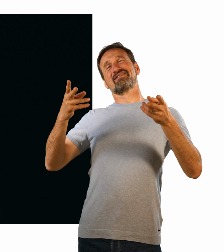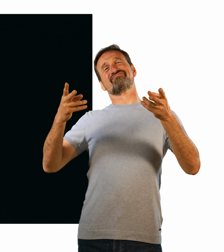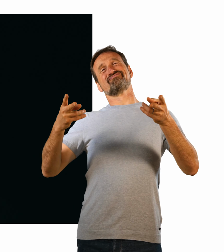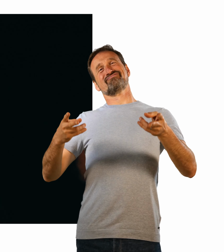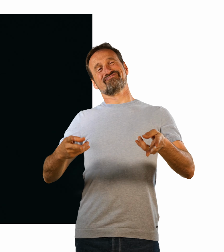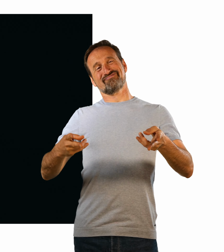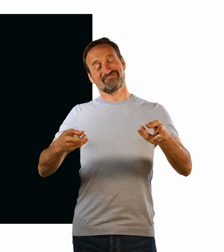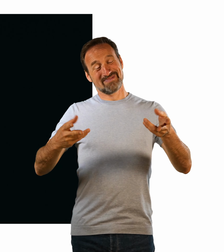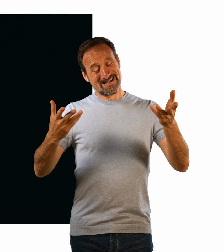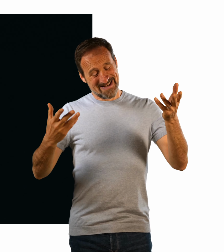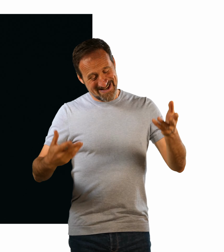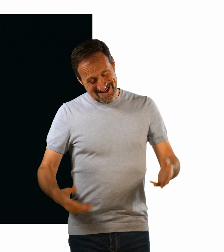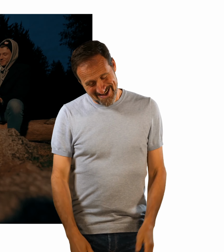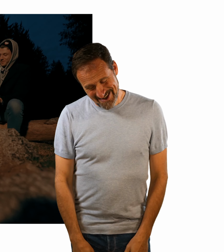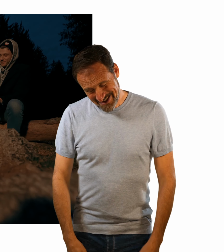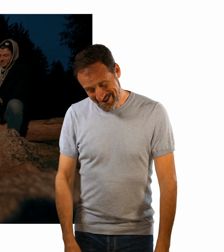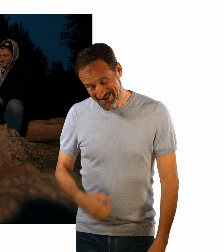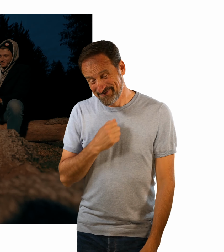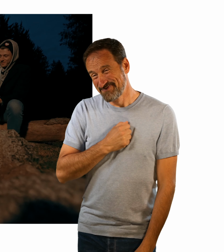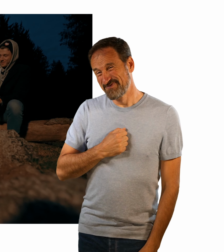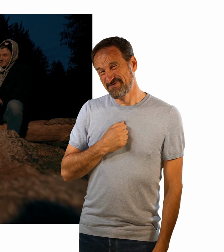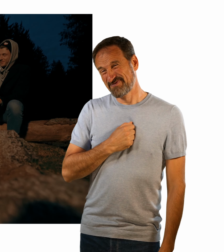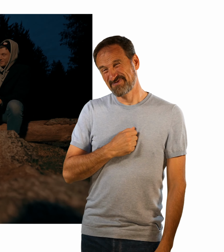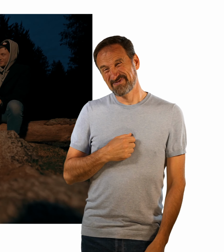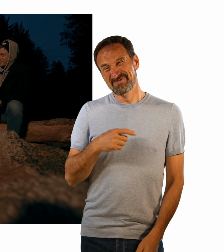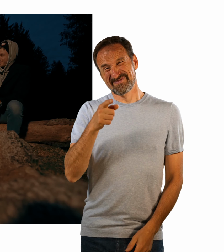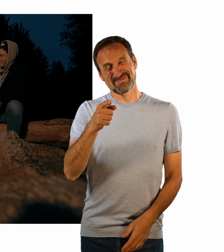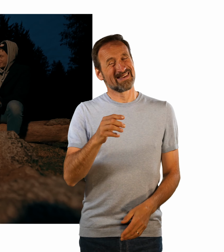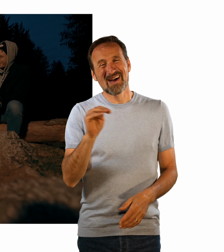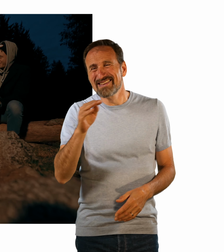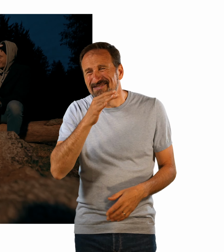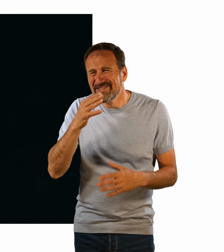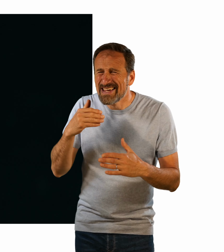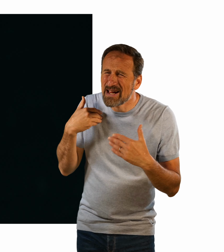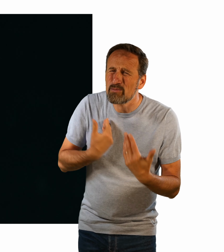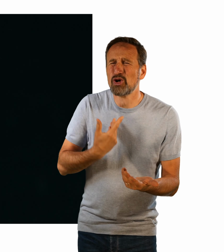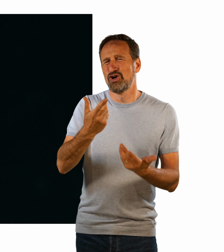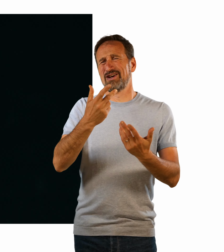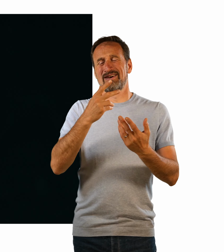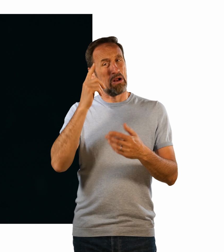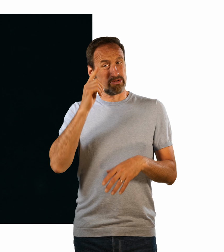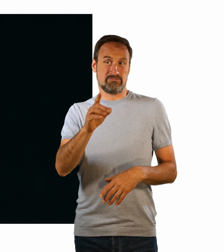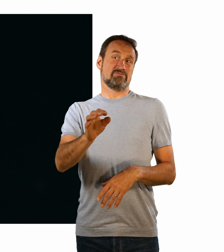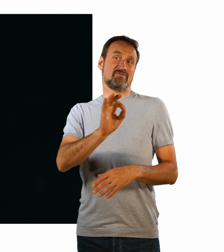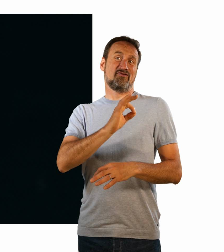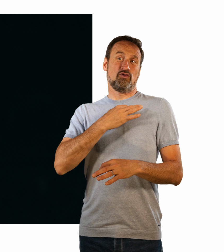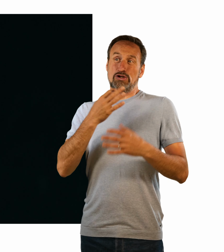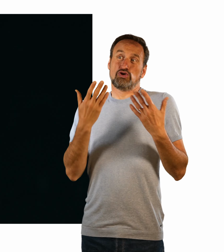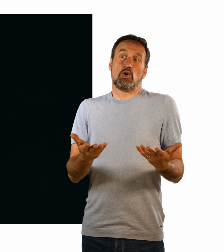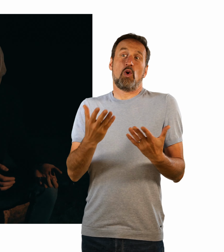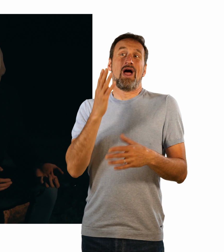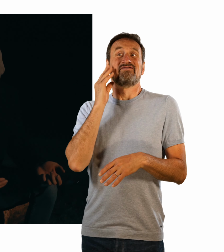gefallen ist, dass ich Martin die Zusage nicht geben konnte, weil er sich so viel Mühe gegeben hat. Weil er wahrscheinlich der beste Guide ist, den man für diese